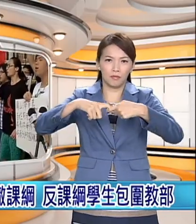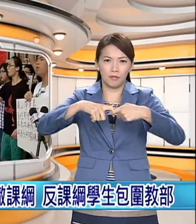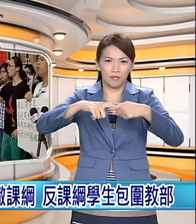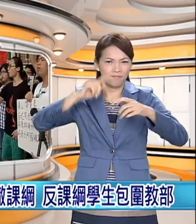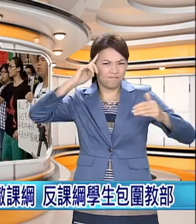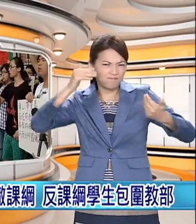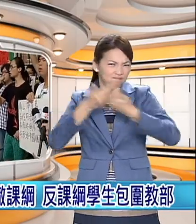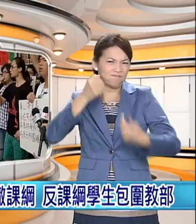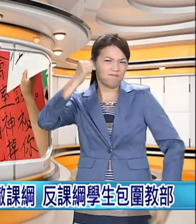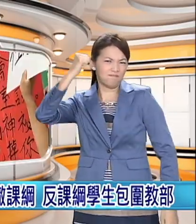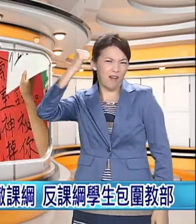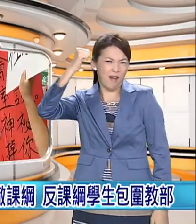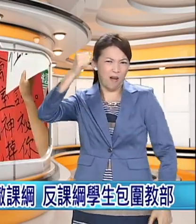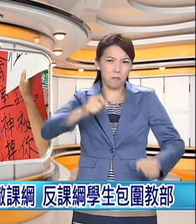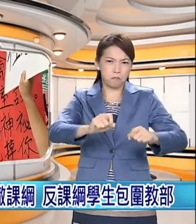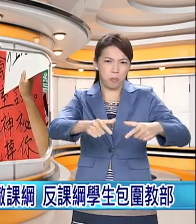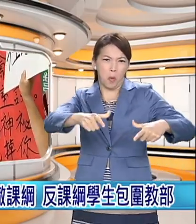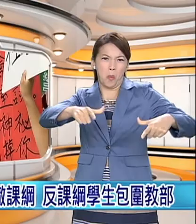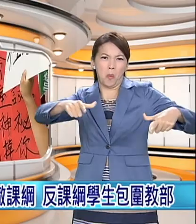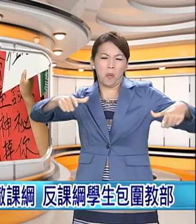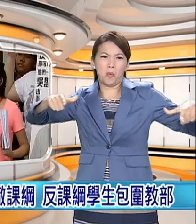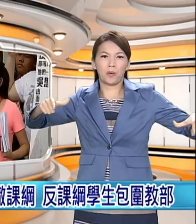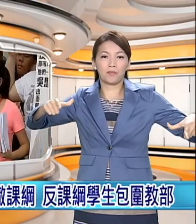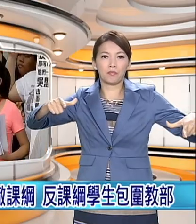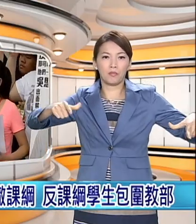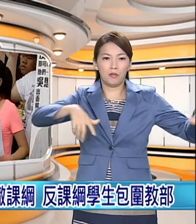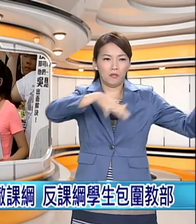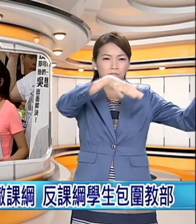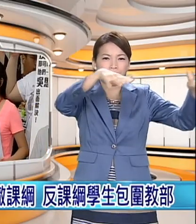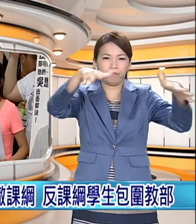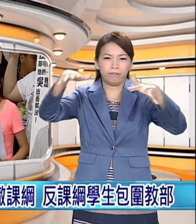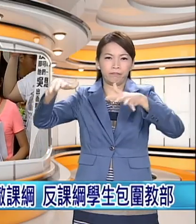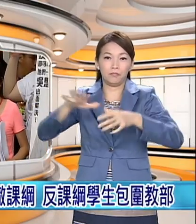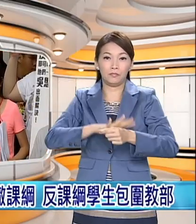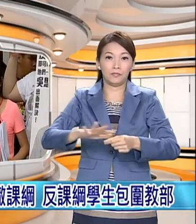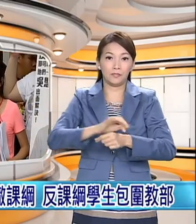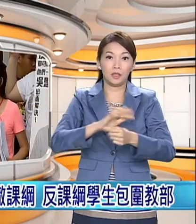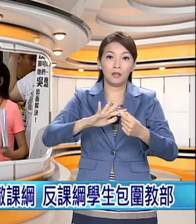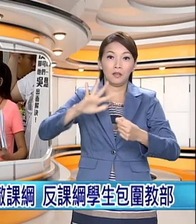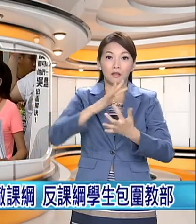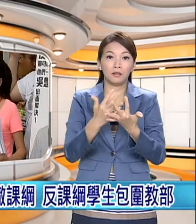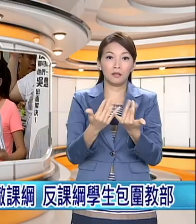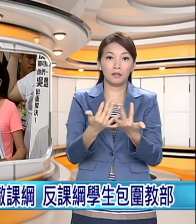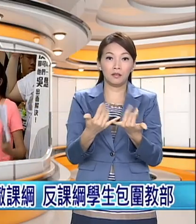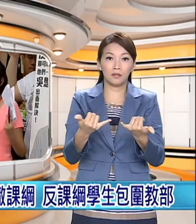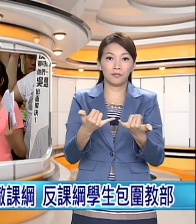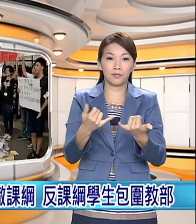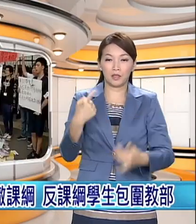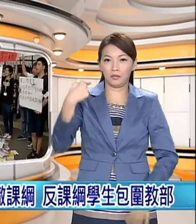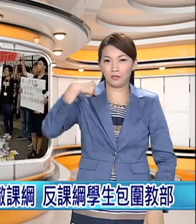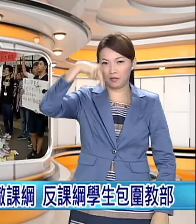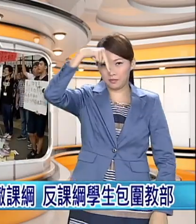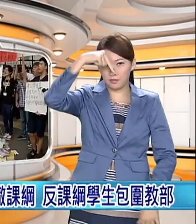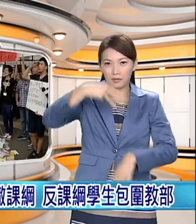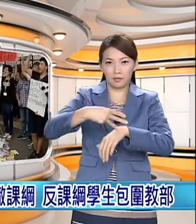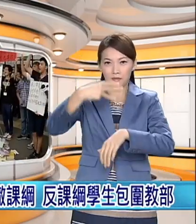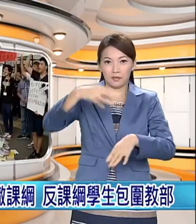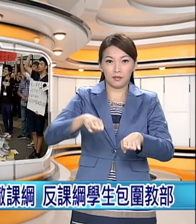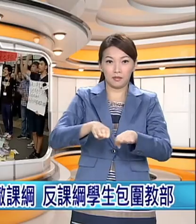议活动再升级，号召了全台的高中生，从昨天下午的3点钟一